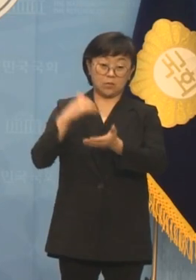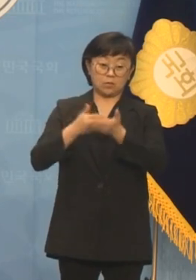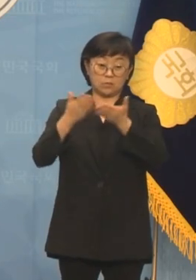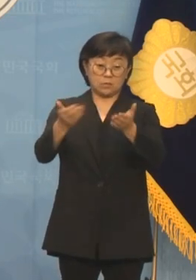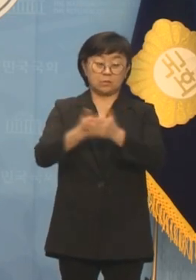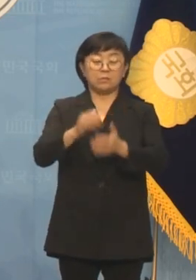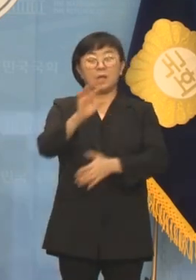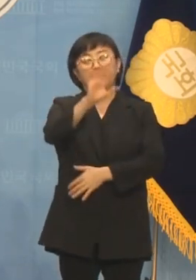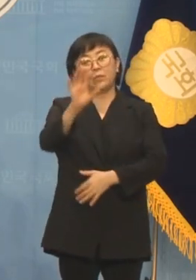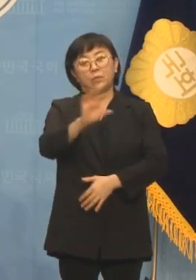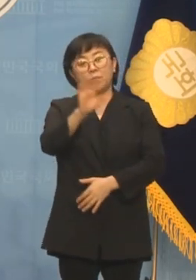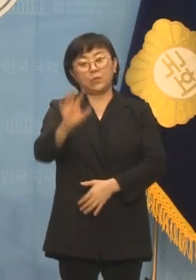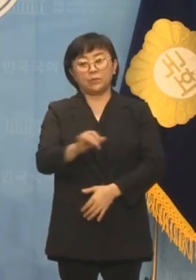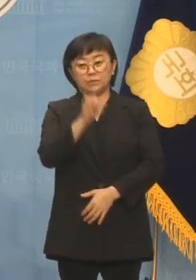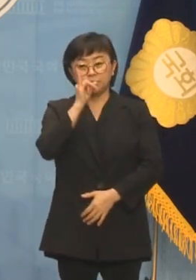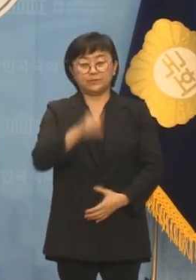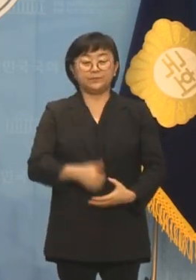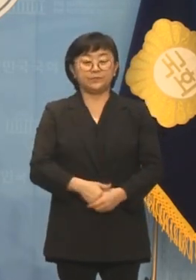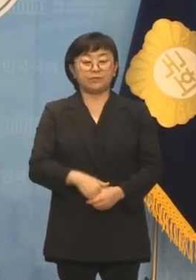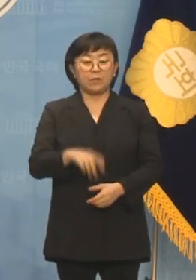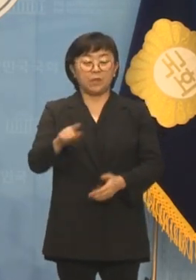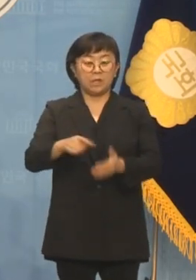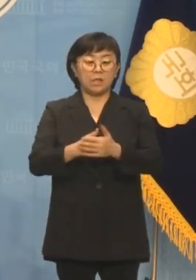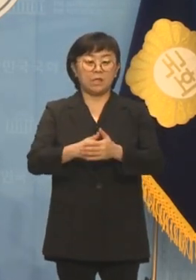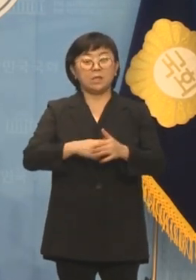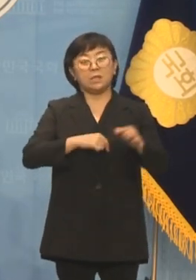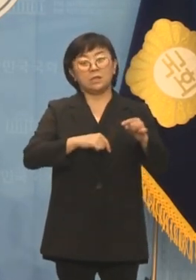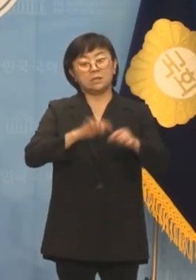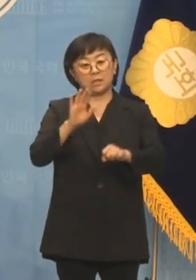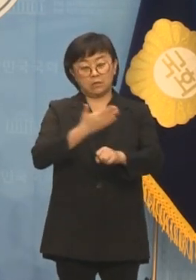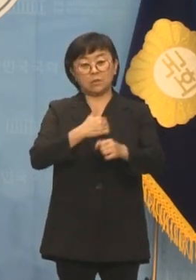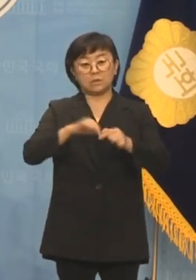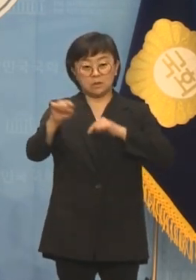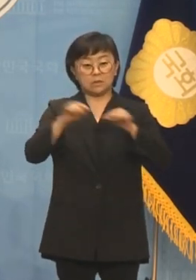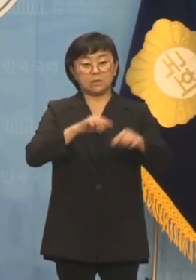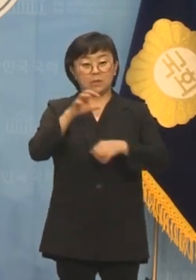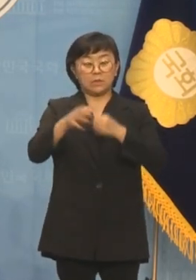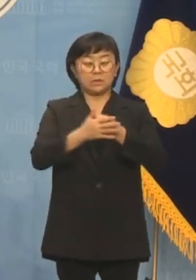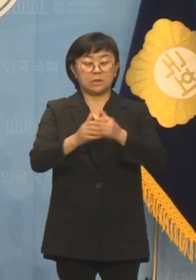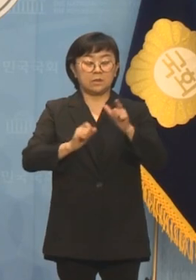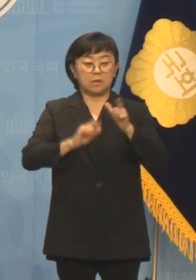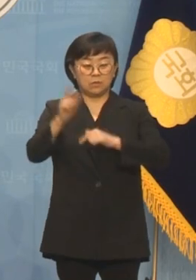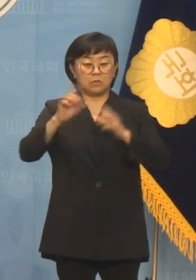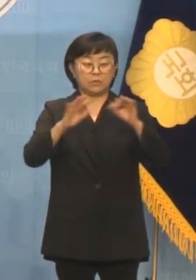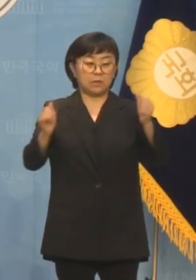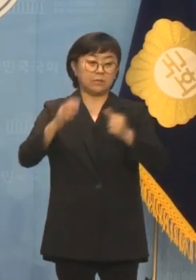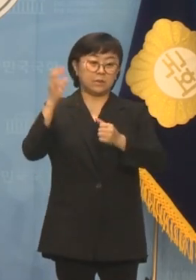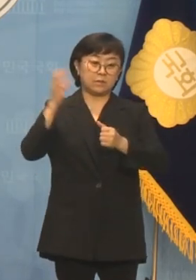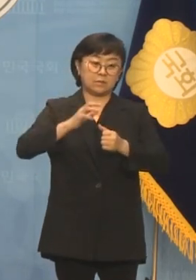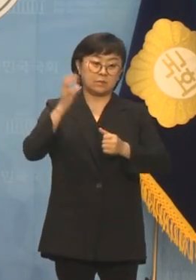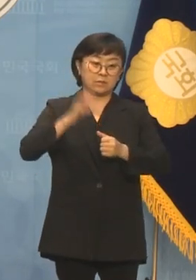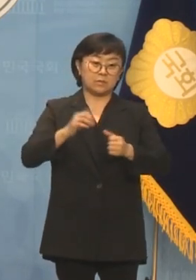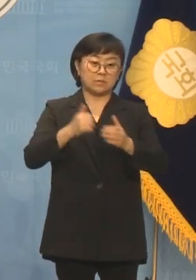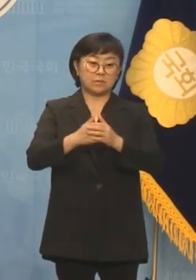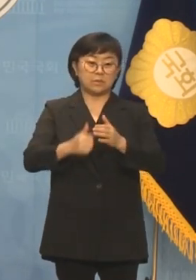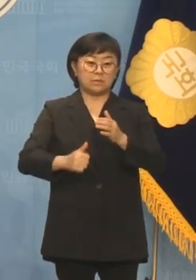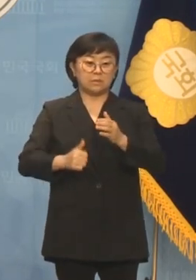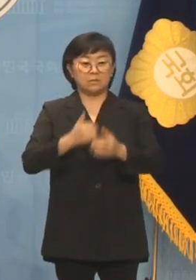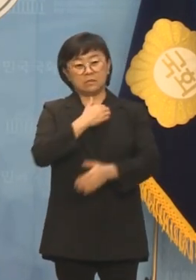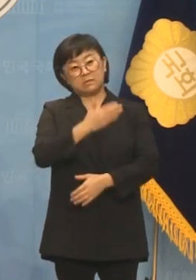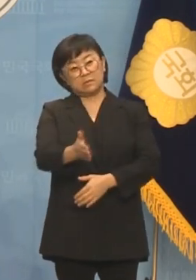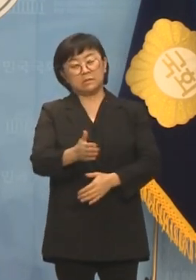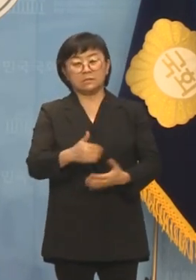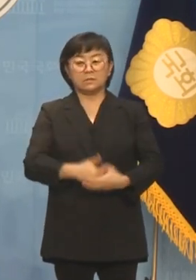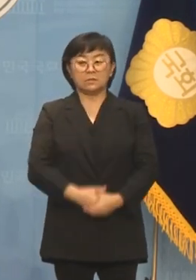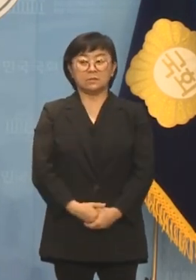일이 반복되었습니다. 이 못난 정치 앞에서 다수 국민은 질책마저 놓아버린